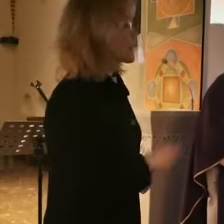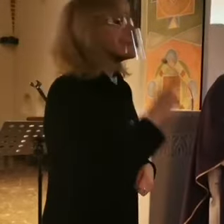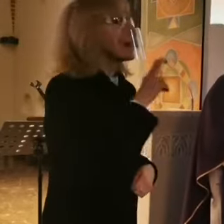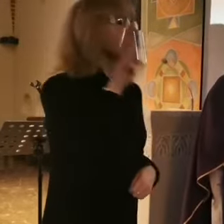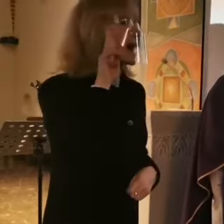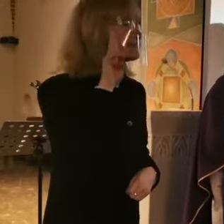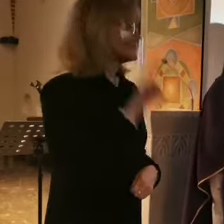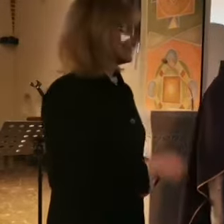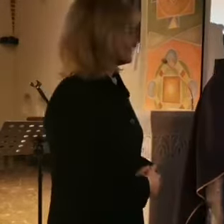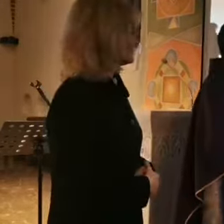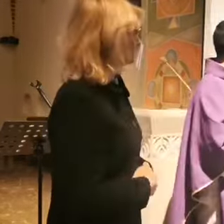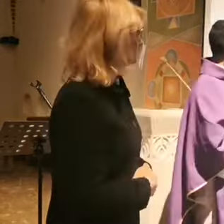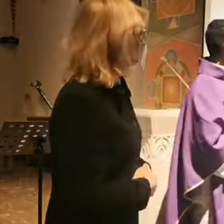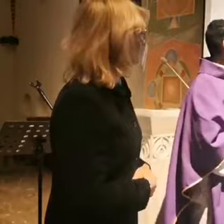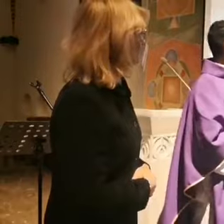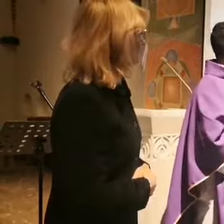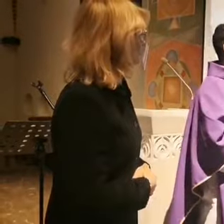mamma,